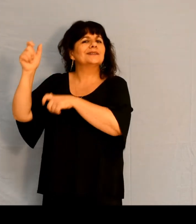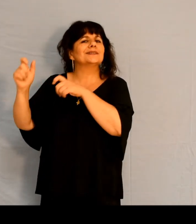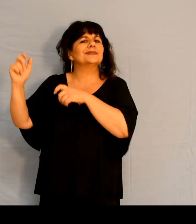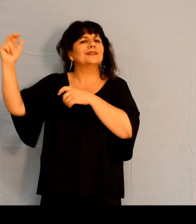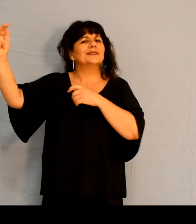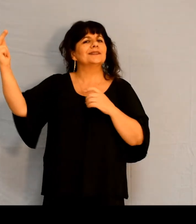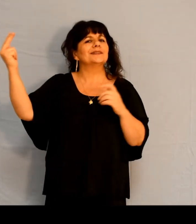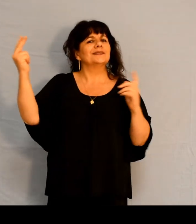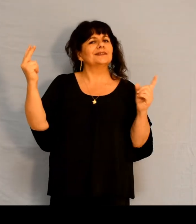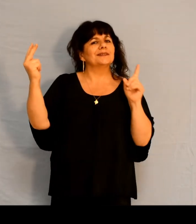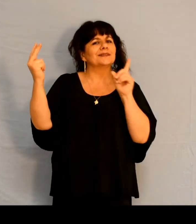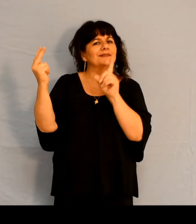Sodome.